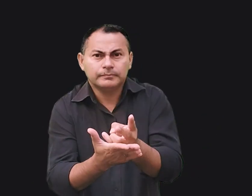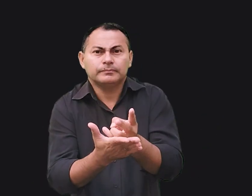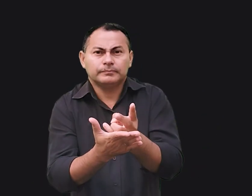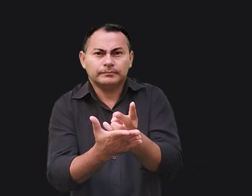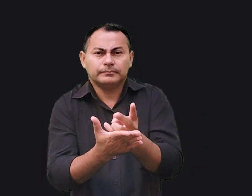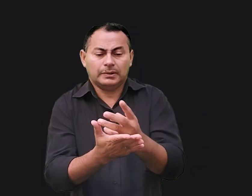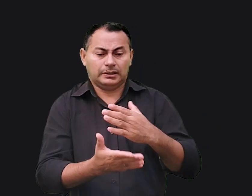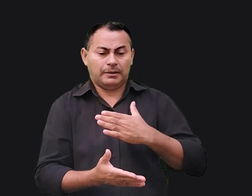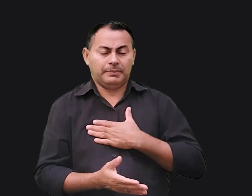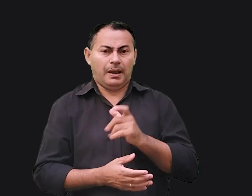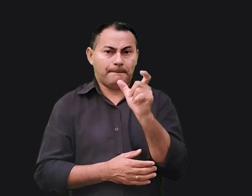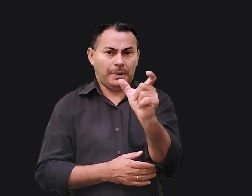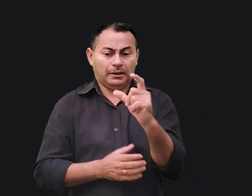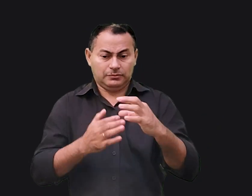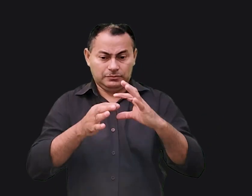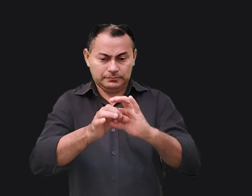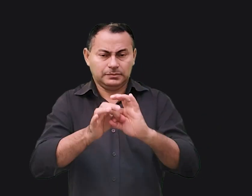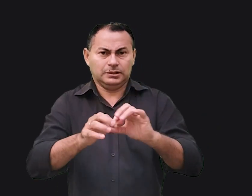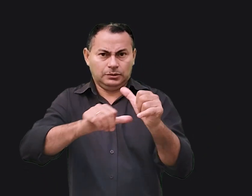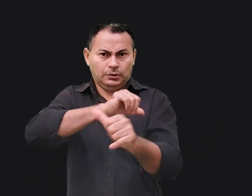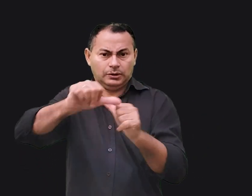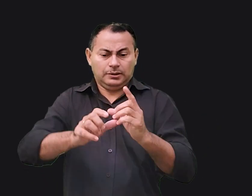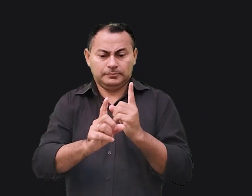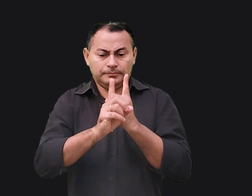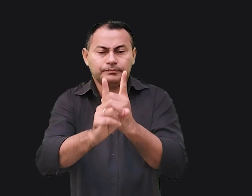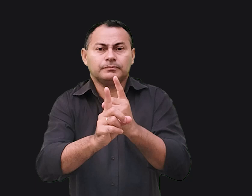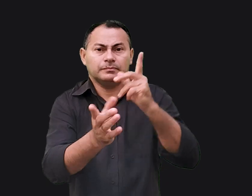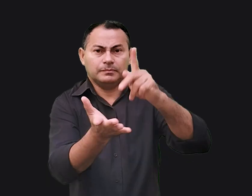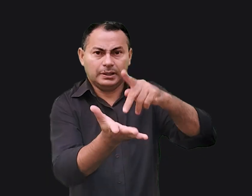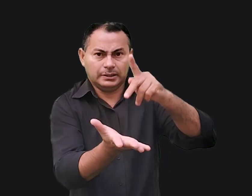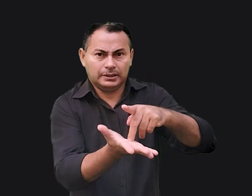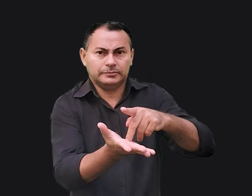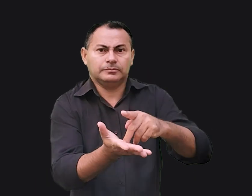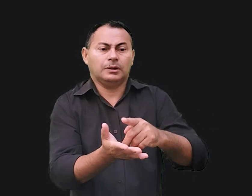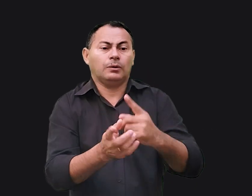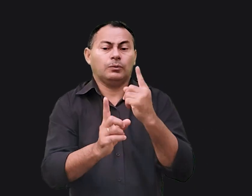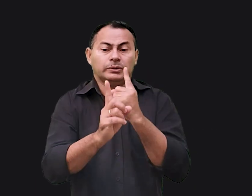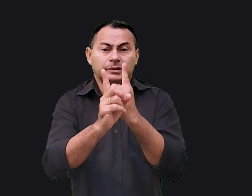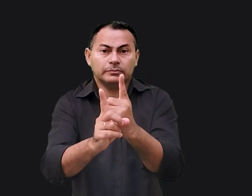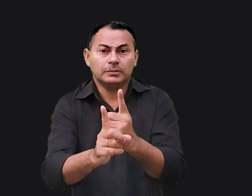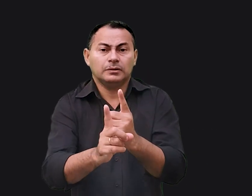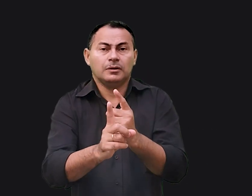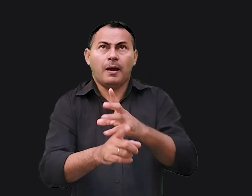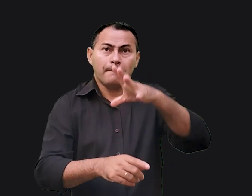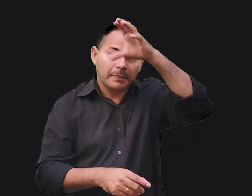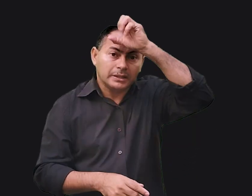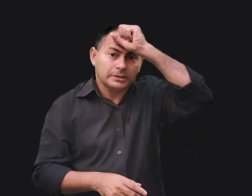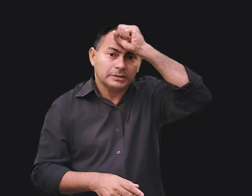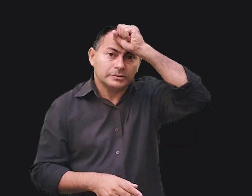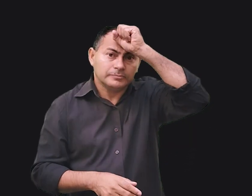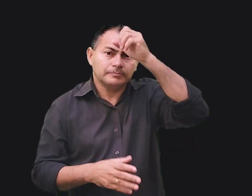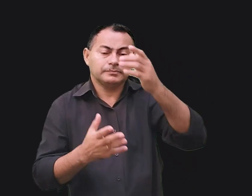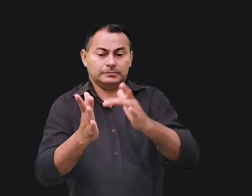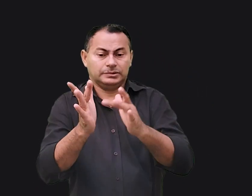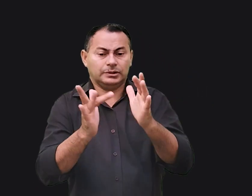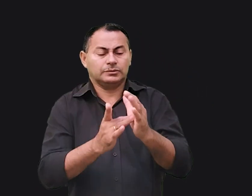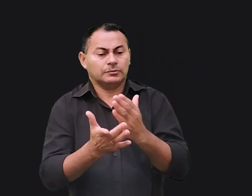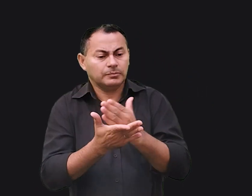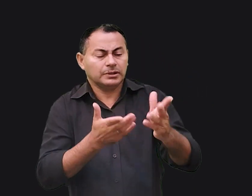continuar na minha palavra e se tornar discípulos de verdade. Um discípulo é um aprendiz. E Jesus passou a